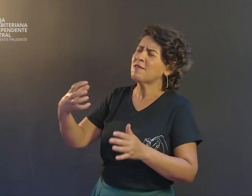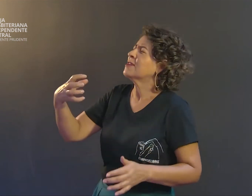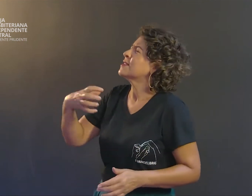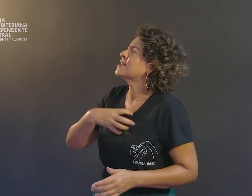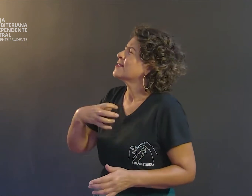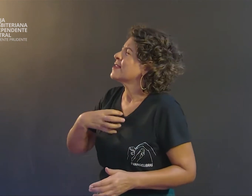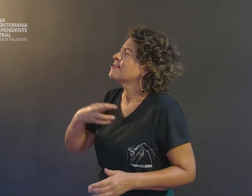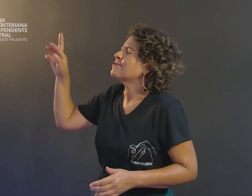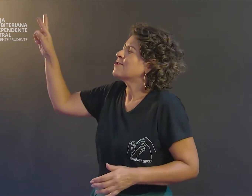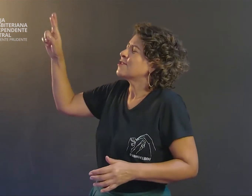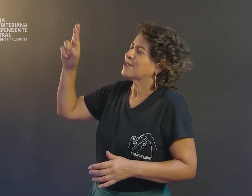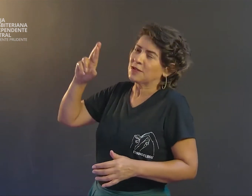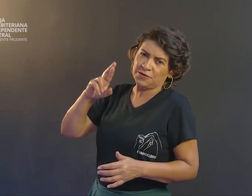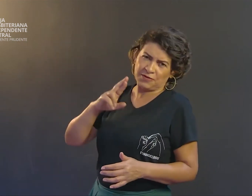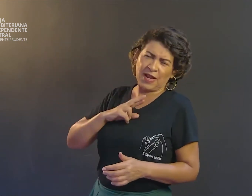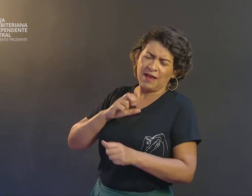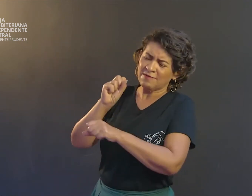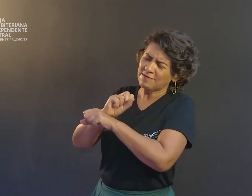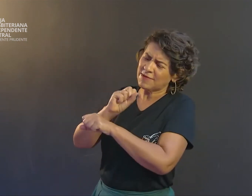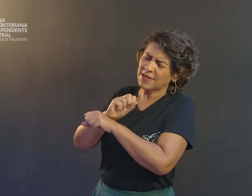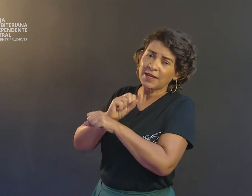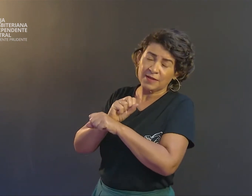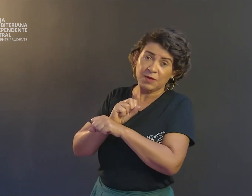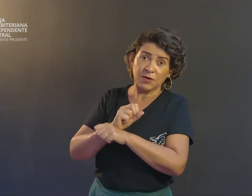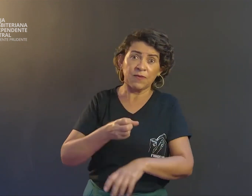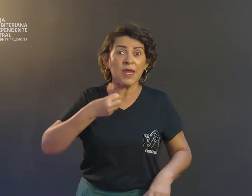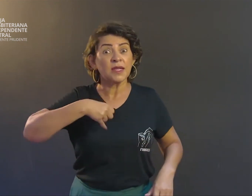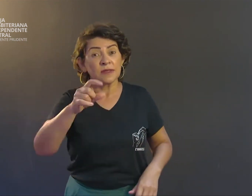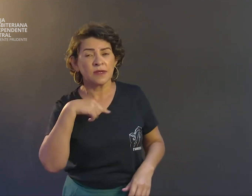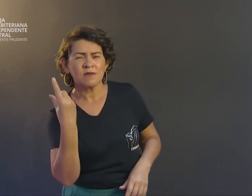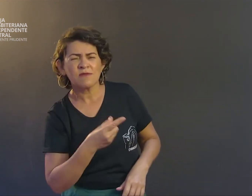Quando oramos, precisamos decidir crer que Deus responderá.